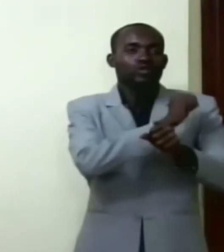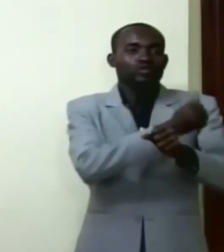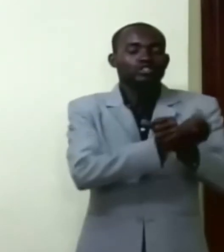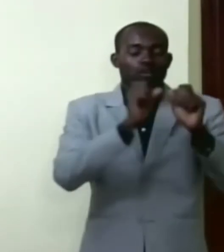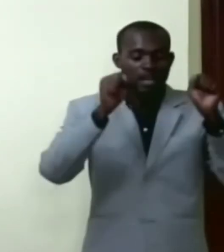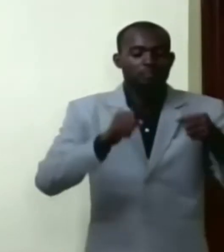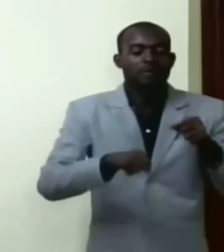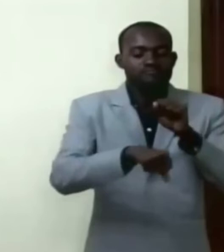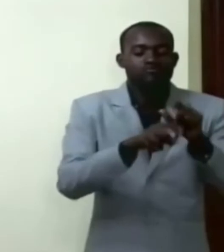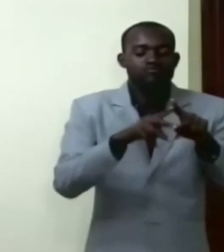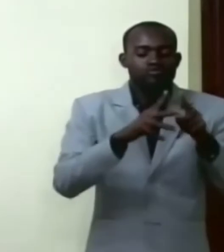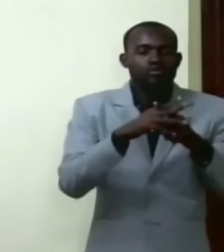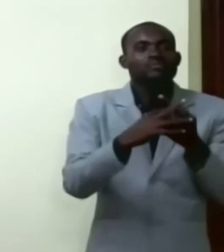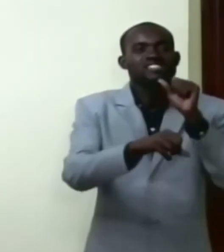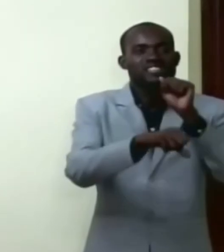travail. Nous avons dit.